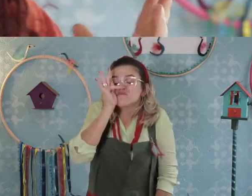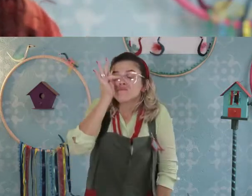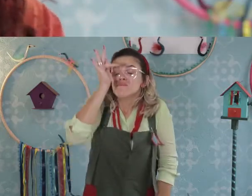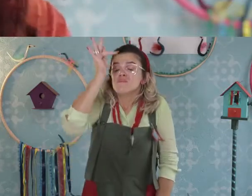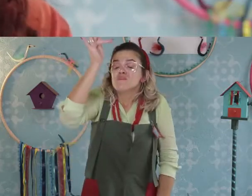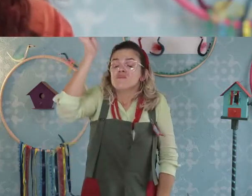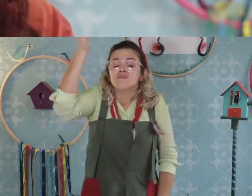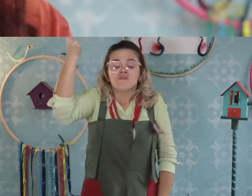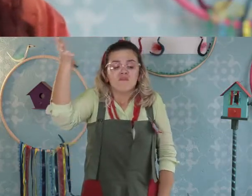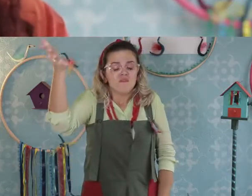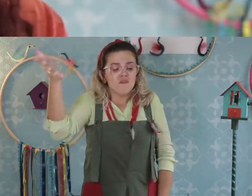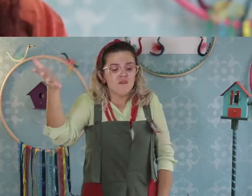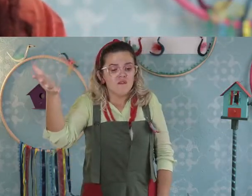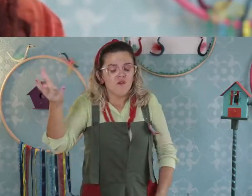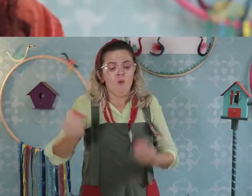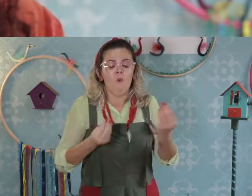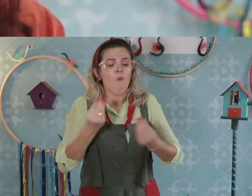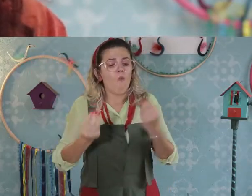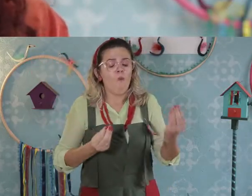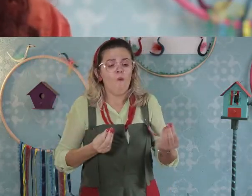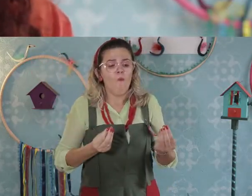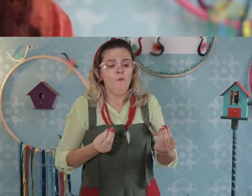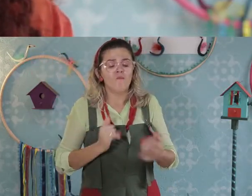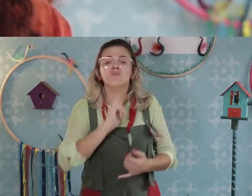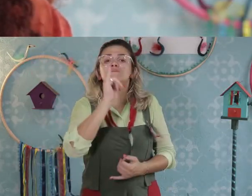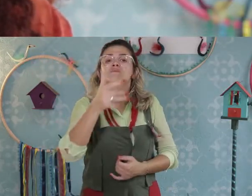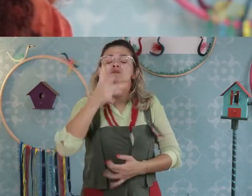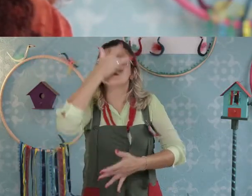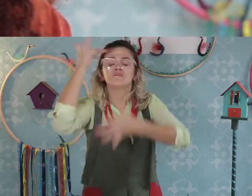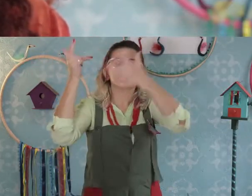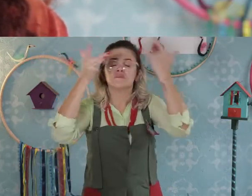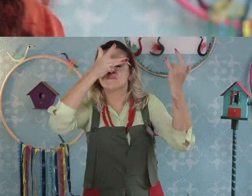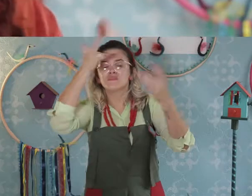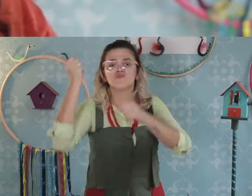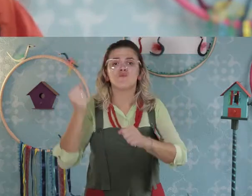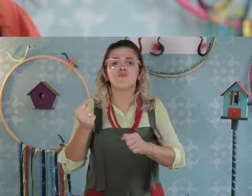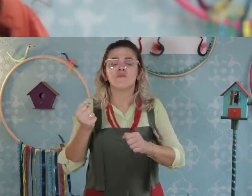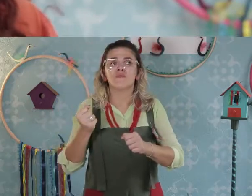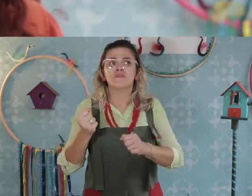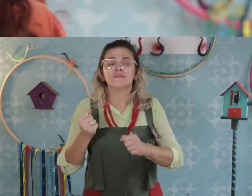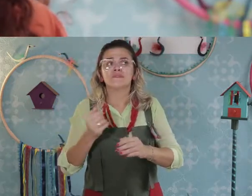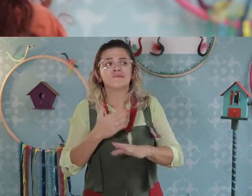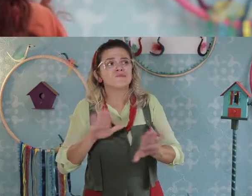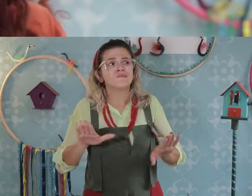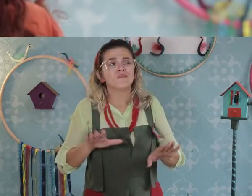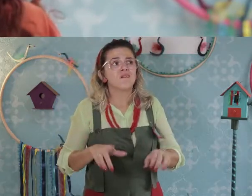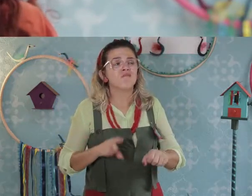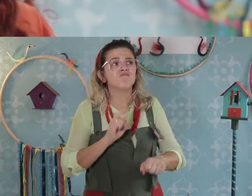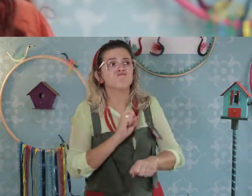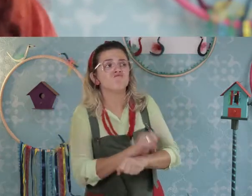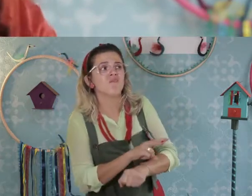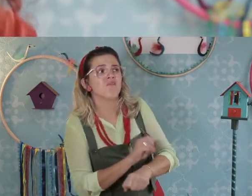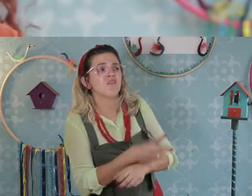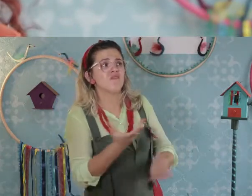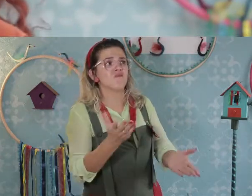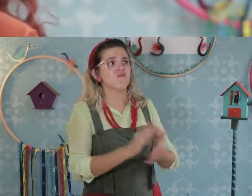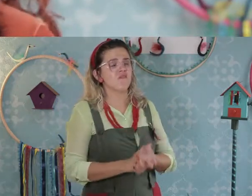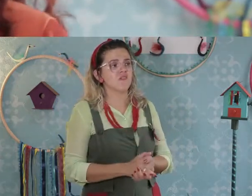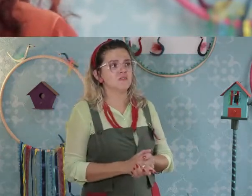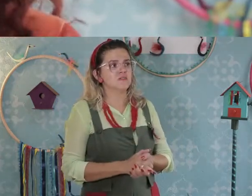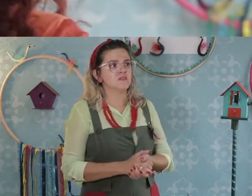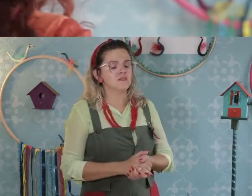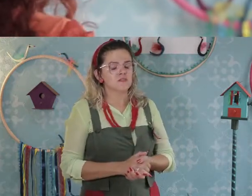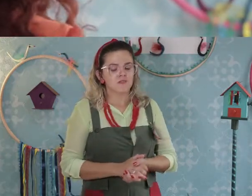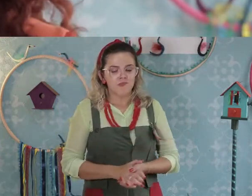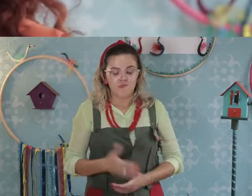mais respeitosamente no seu tempo, sem veneno ou agrotóxico? Foi